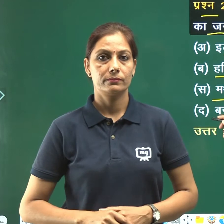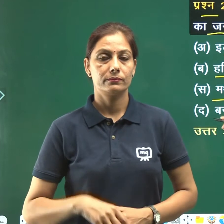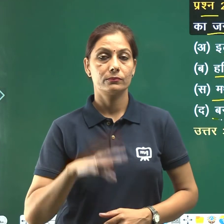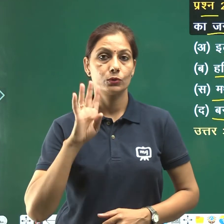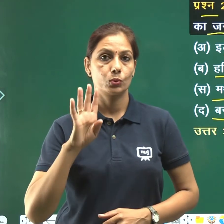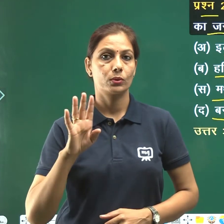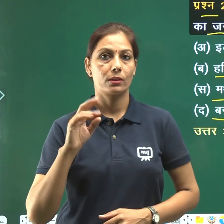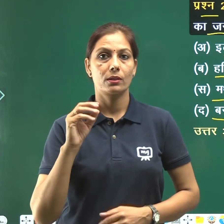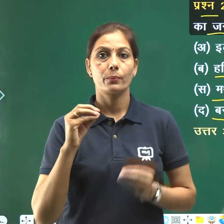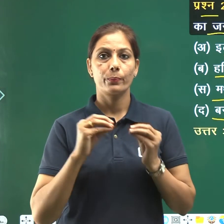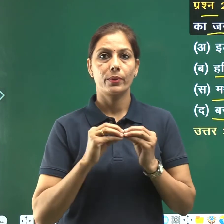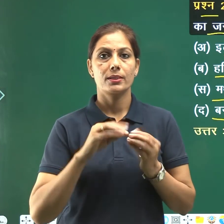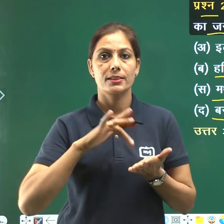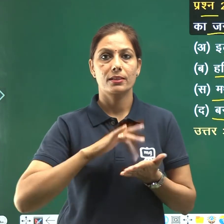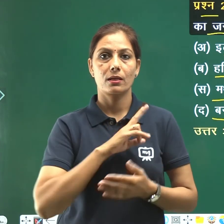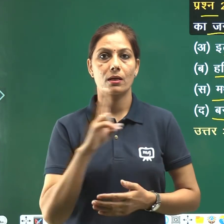चौथा बनारस।